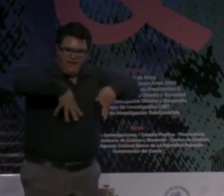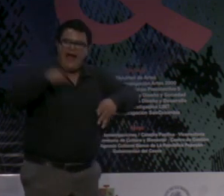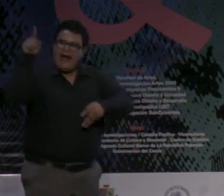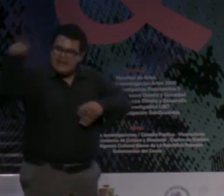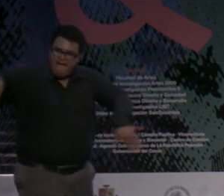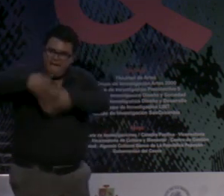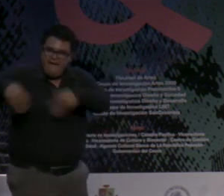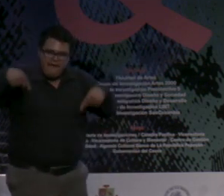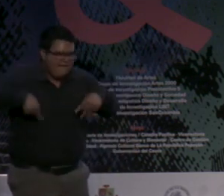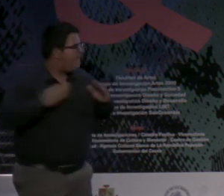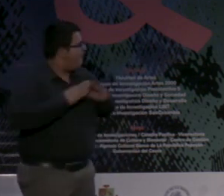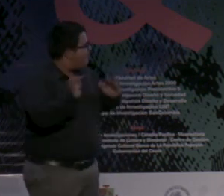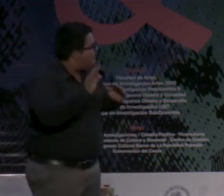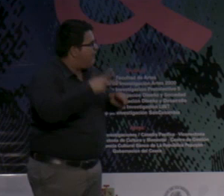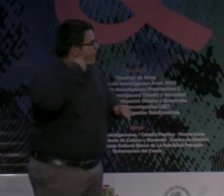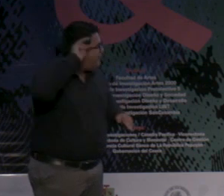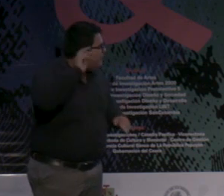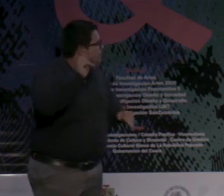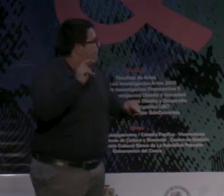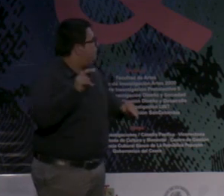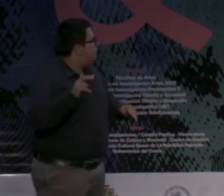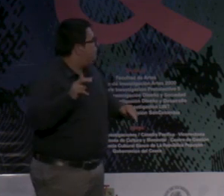casas. Abusivos.